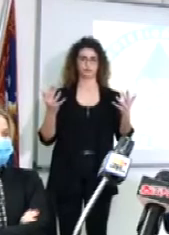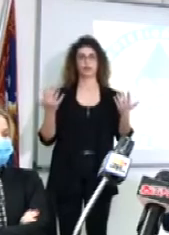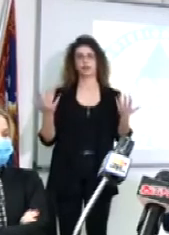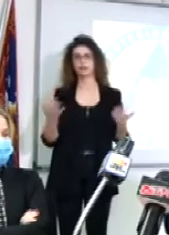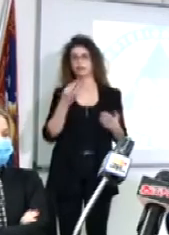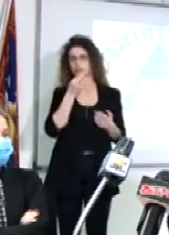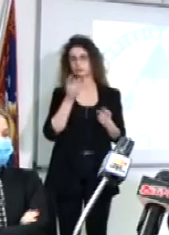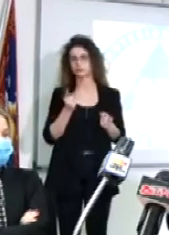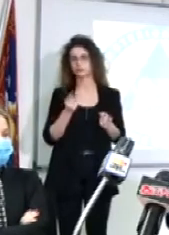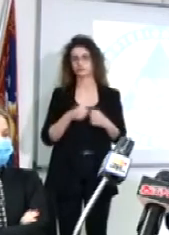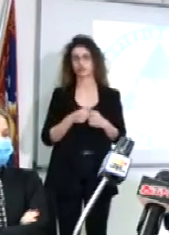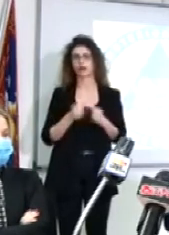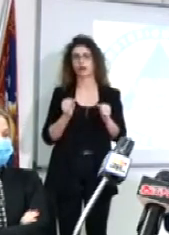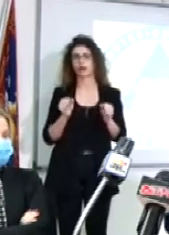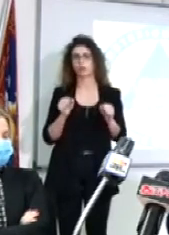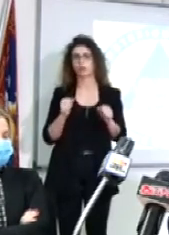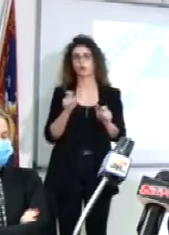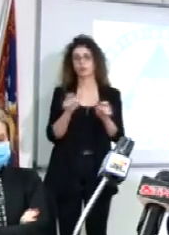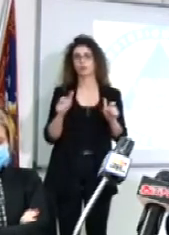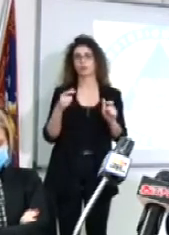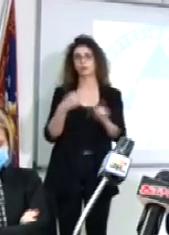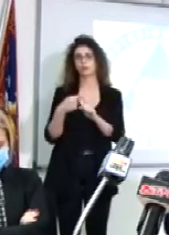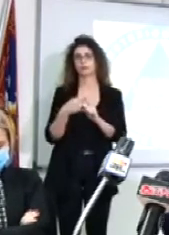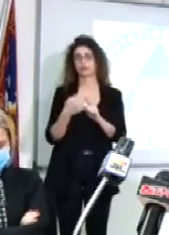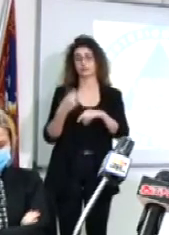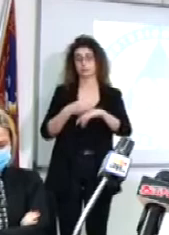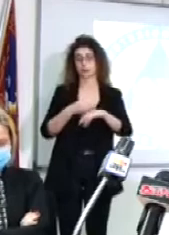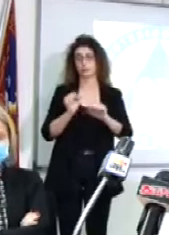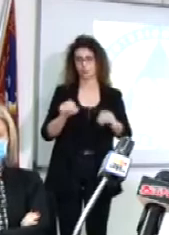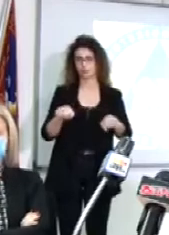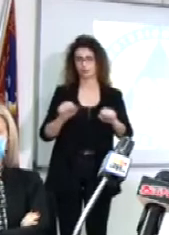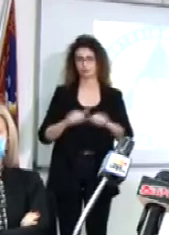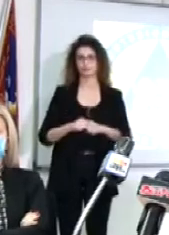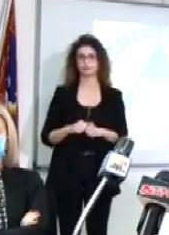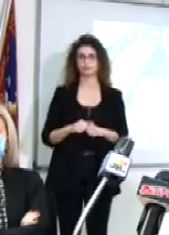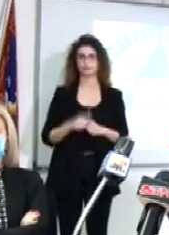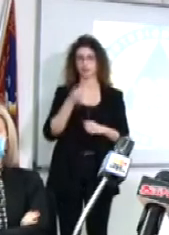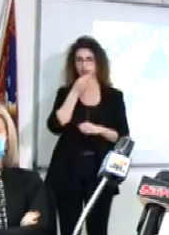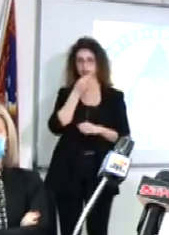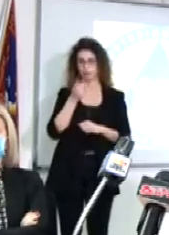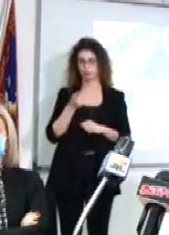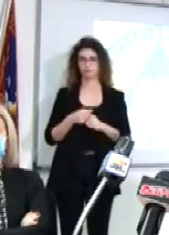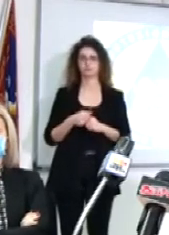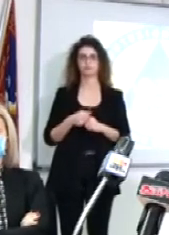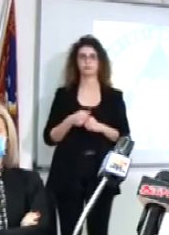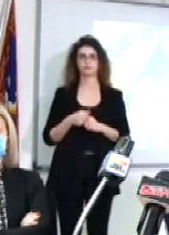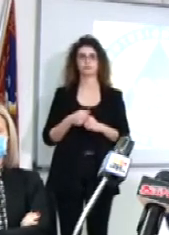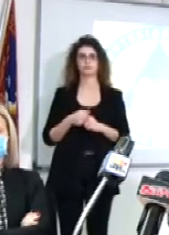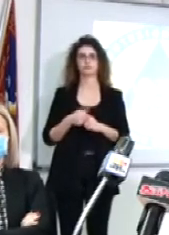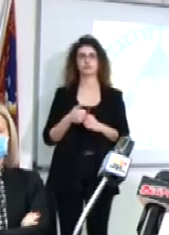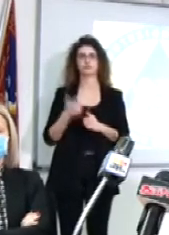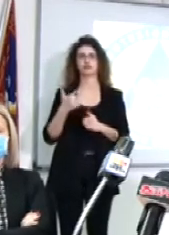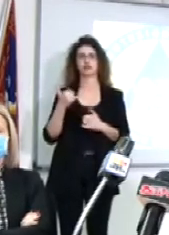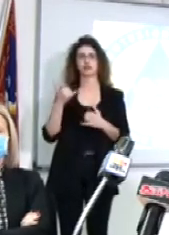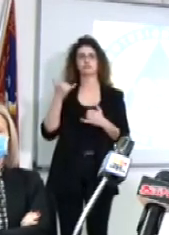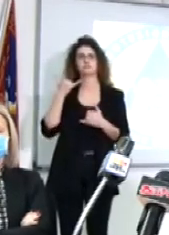da 165 per cento a 3,44 per cento e contagi hanno ripreso a salire verranno pertanto adottate misure